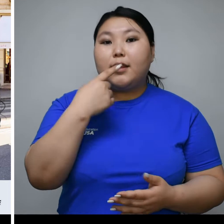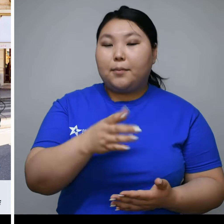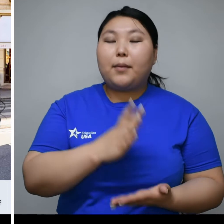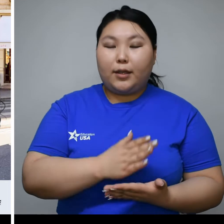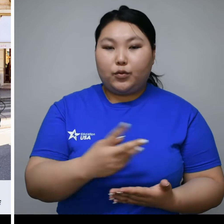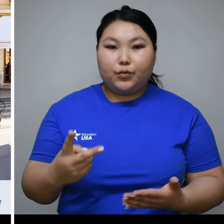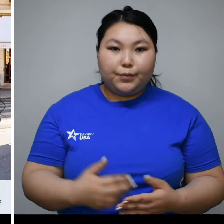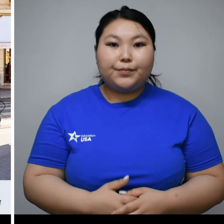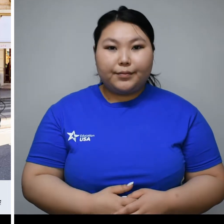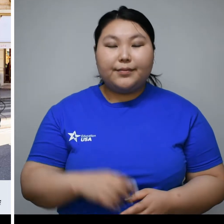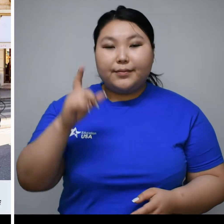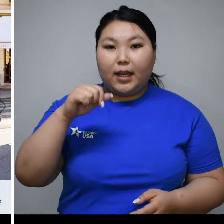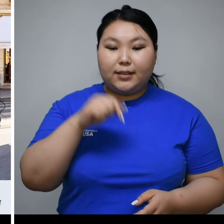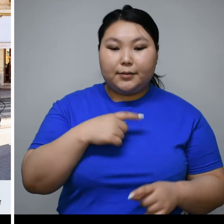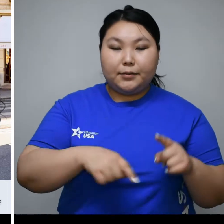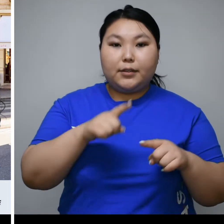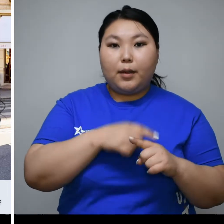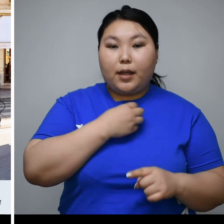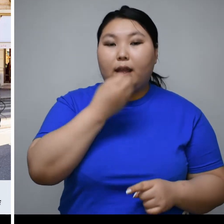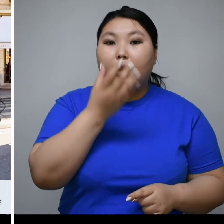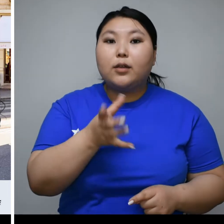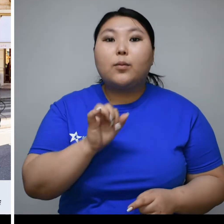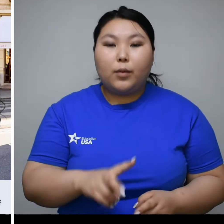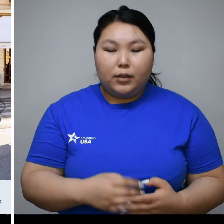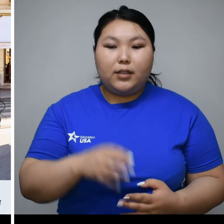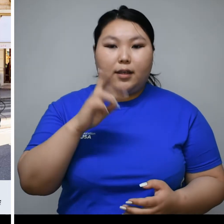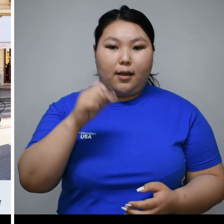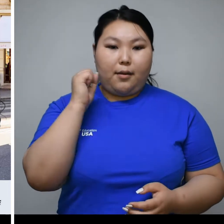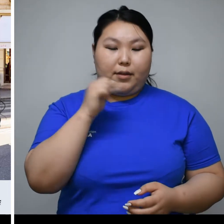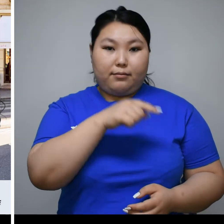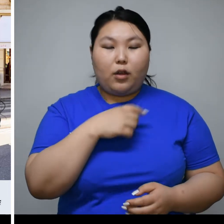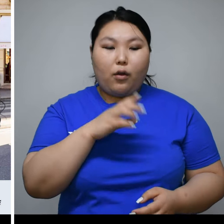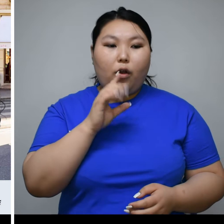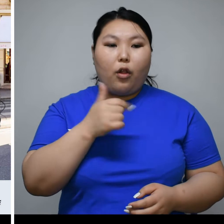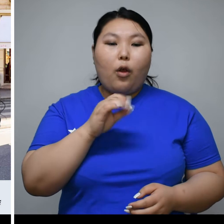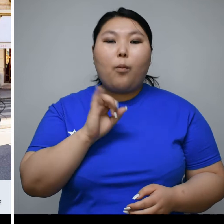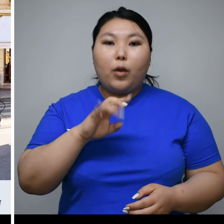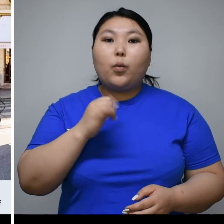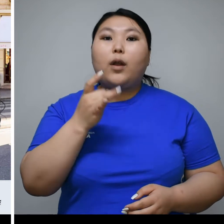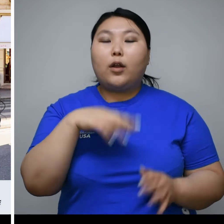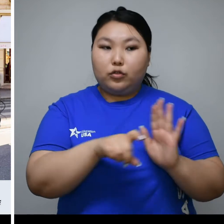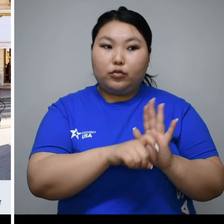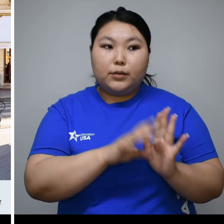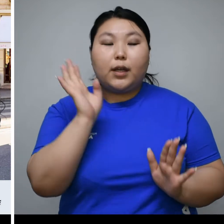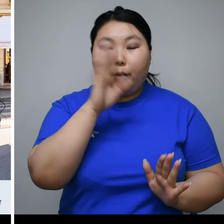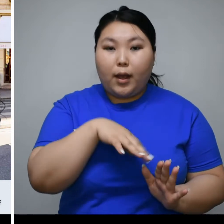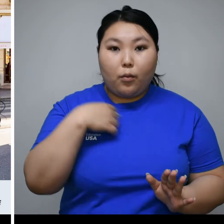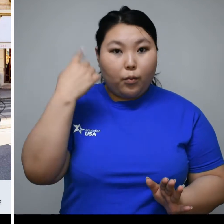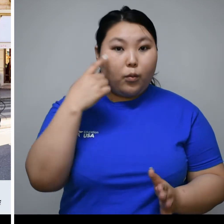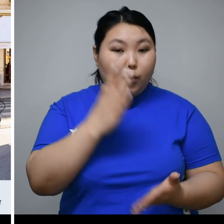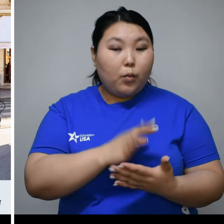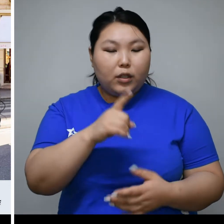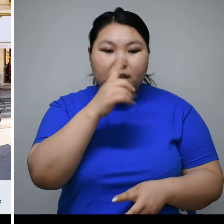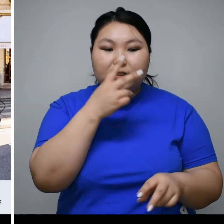өгчихсэн байгаа шүү. Тэгээд яг энэ дээр бас нэмэт хэлэхэд яг Америк руу Global Geographic хөтөлбөрөөр явъя гэж бодож байгаа хүн